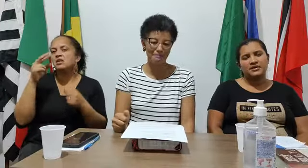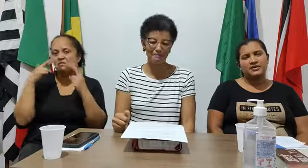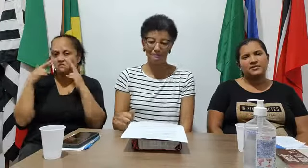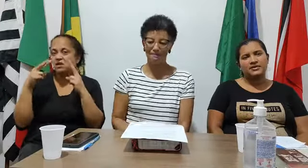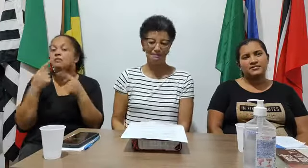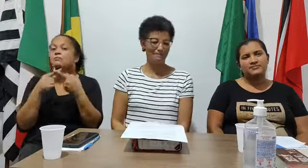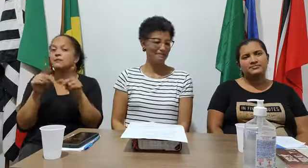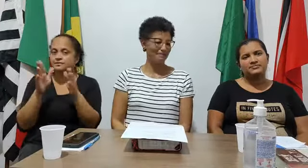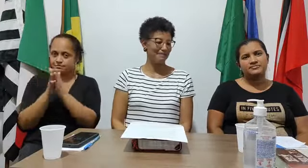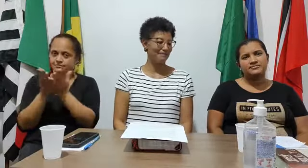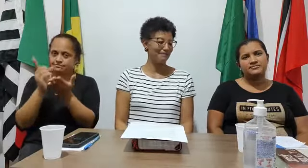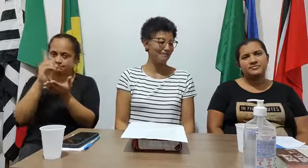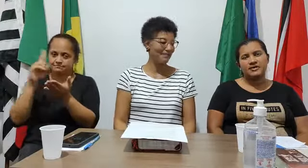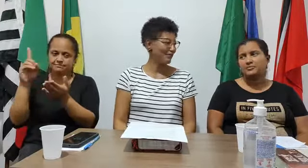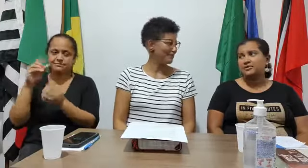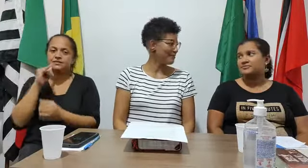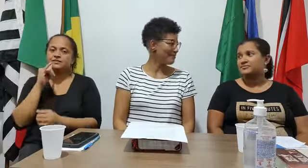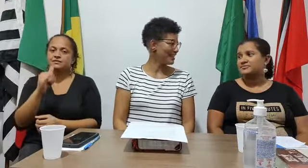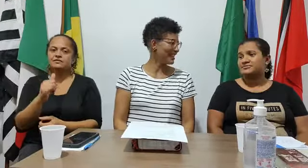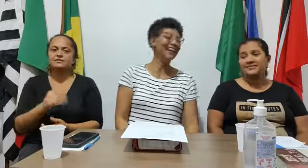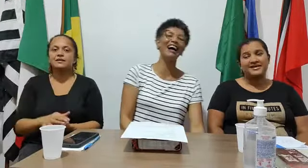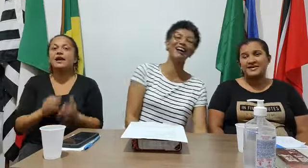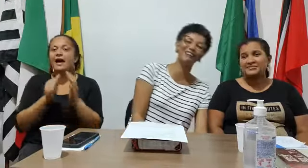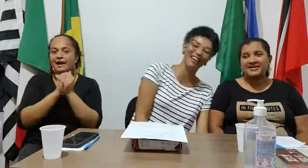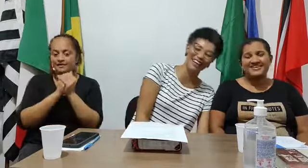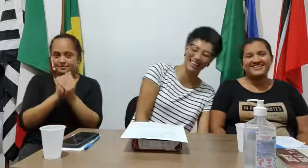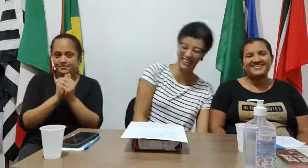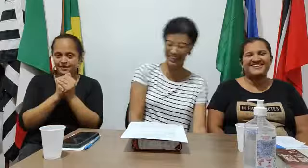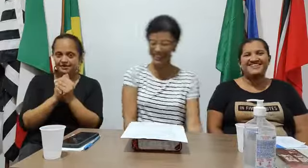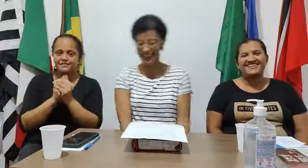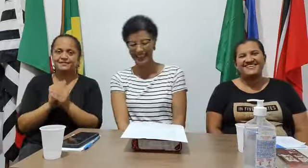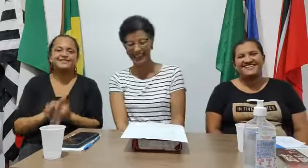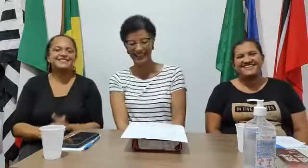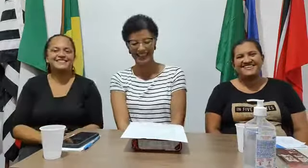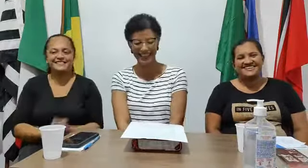Amém? Amém. Amém. Amém.